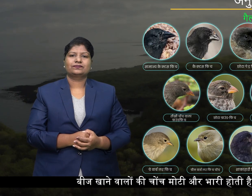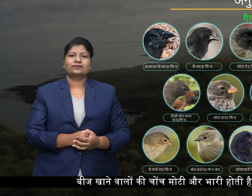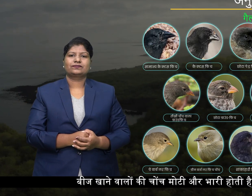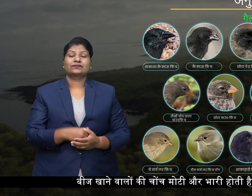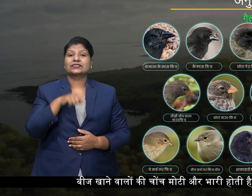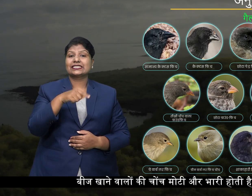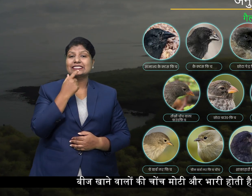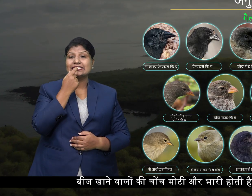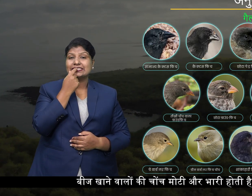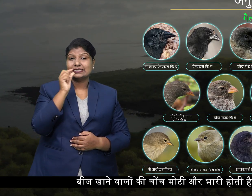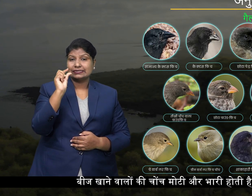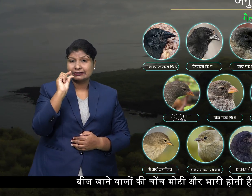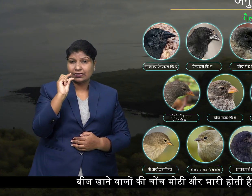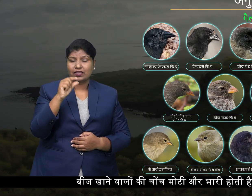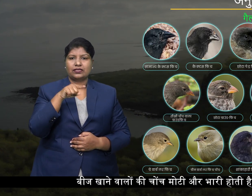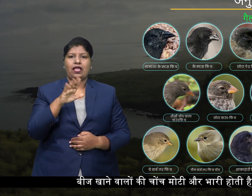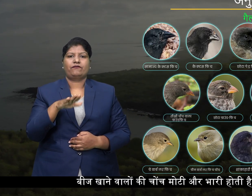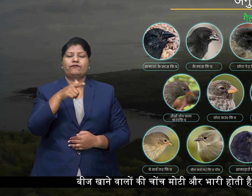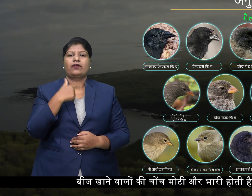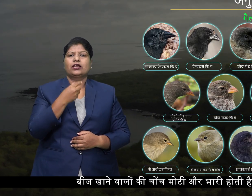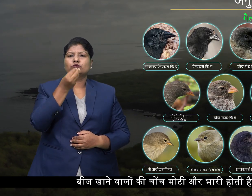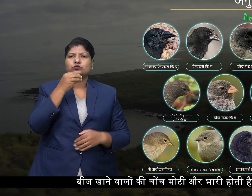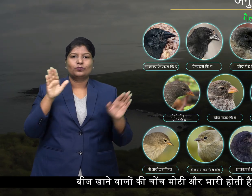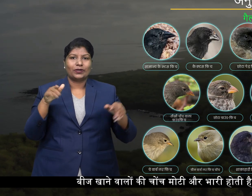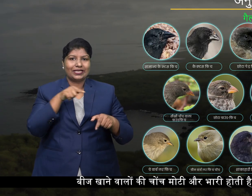बीज खाने वालों की चोंच मोटी और भारी होती है।